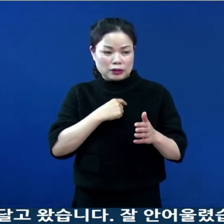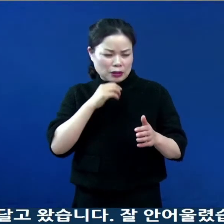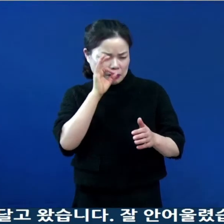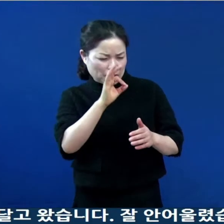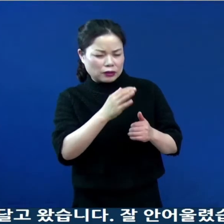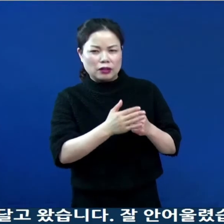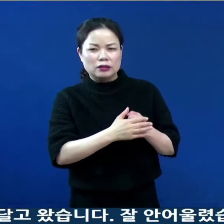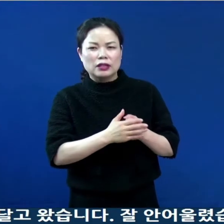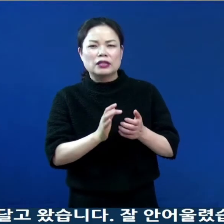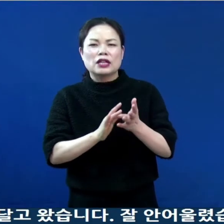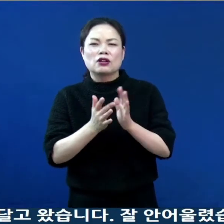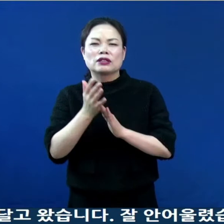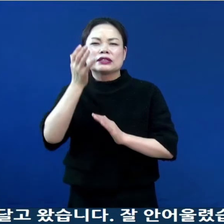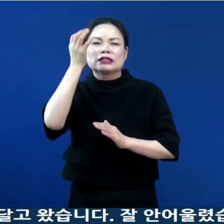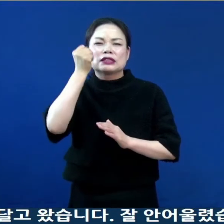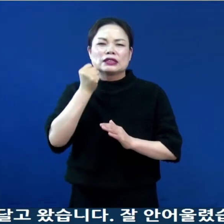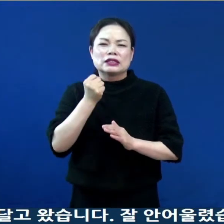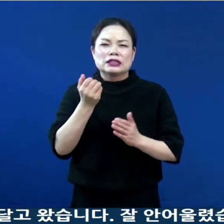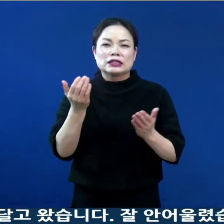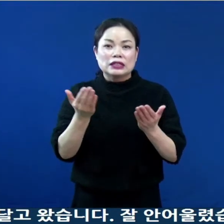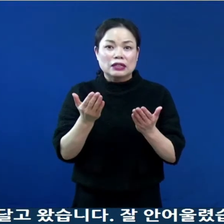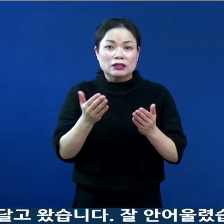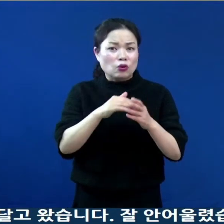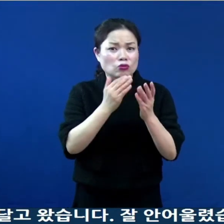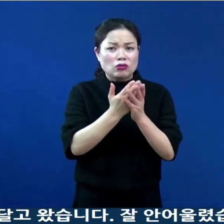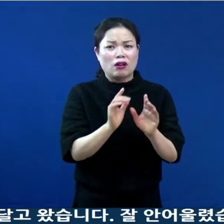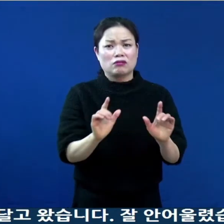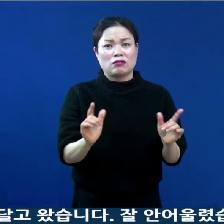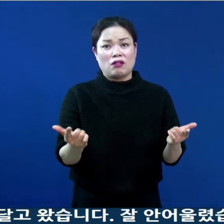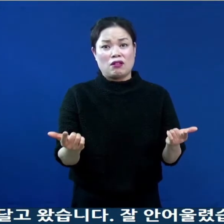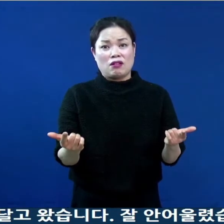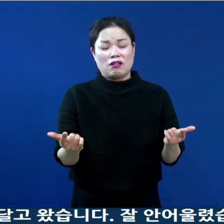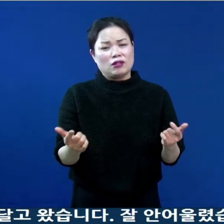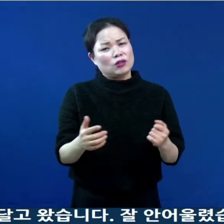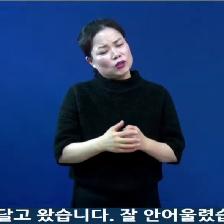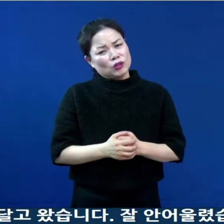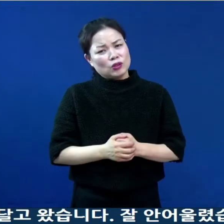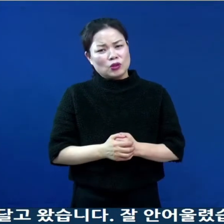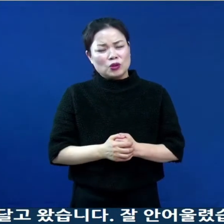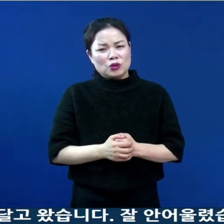지켜봤더니 예수님을 기억할 만한 일을 전혀 안 해요. 그래서